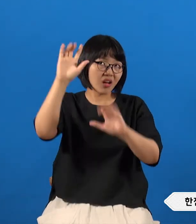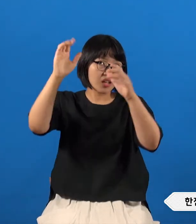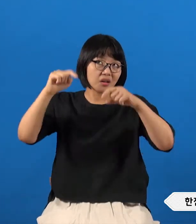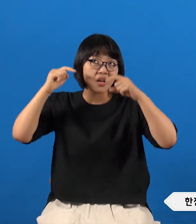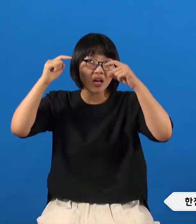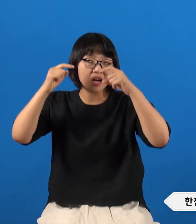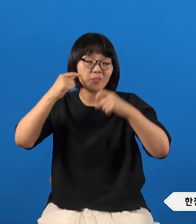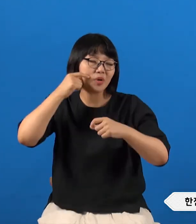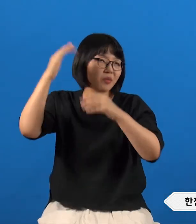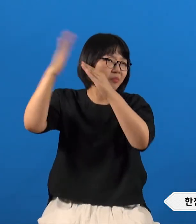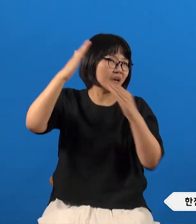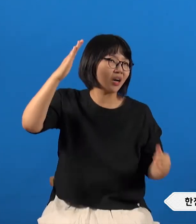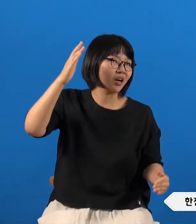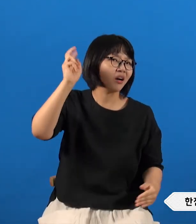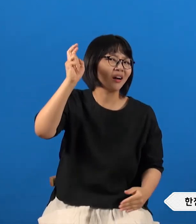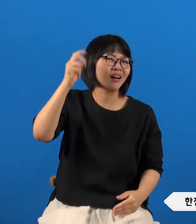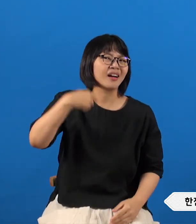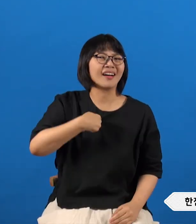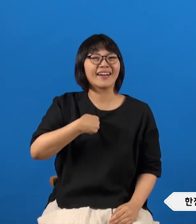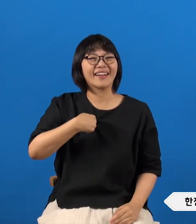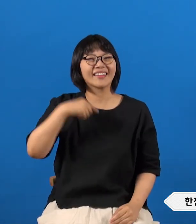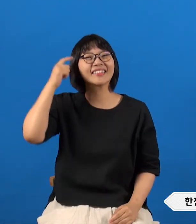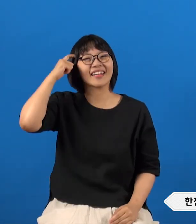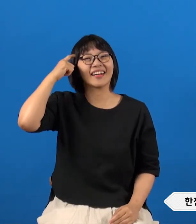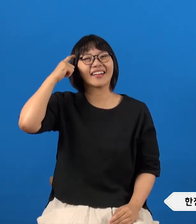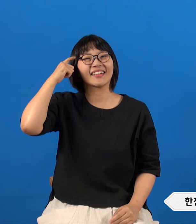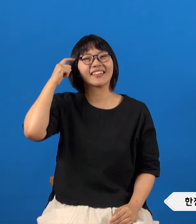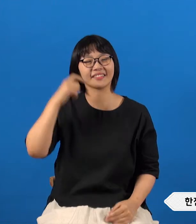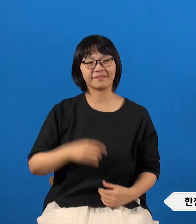수 있겠나? 도무지 자신이 없었습니다.